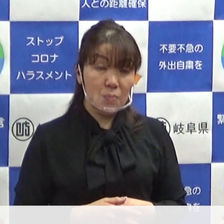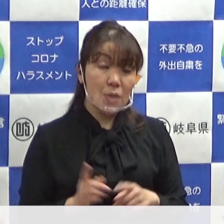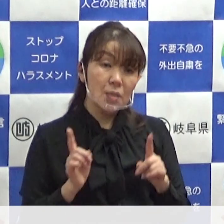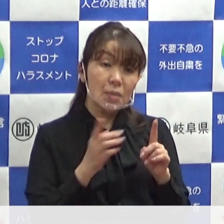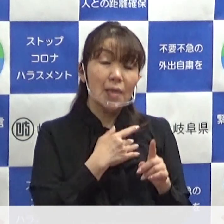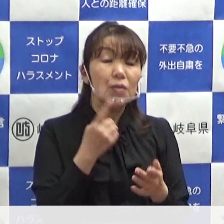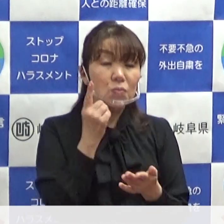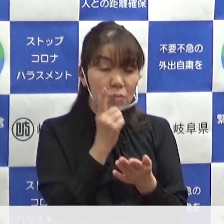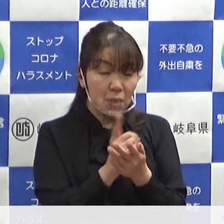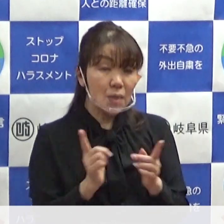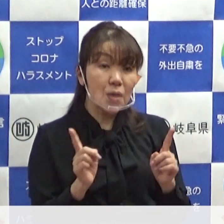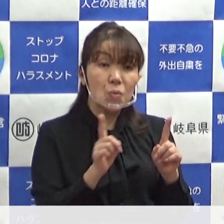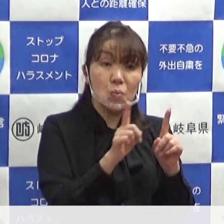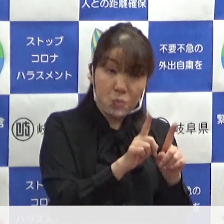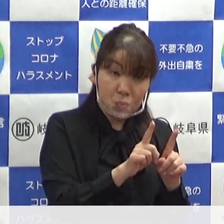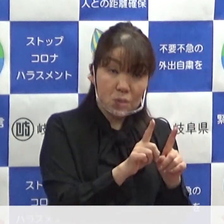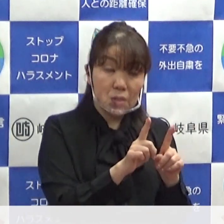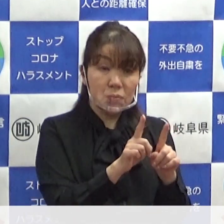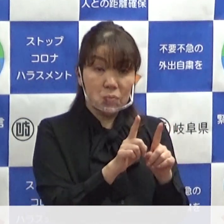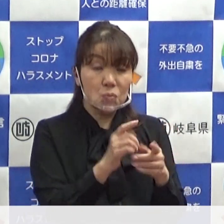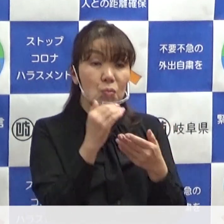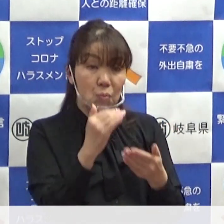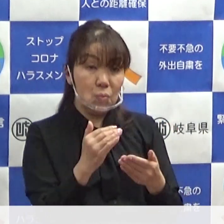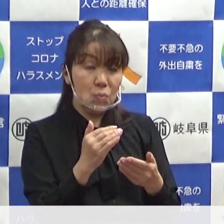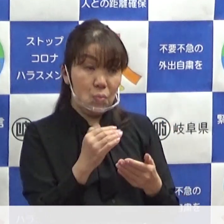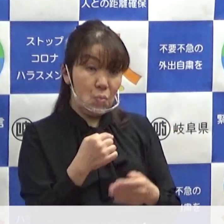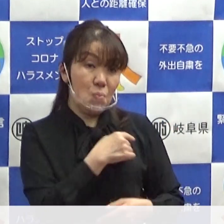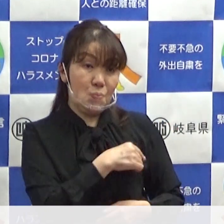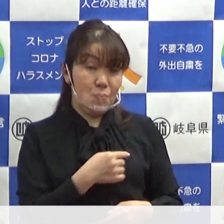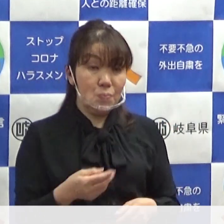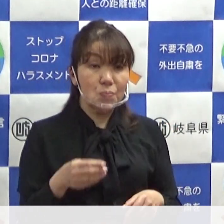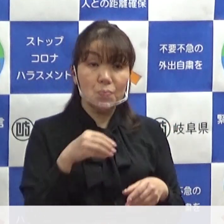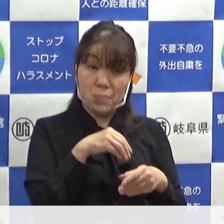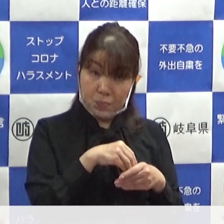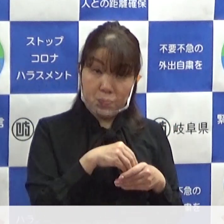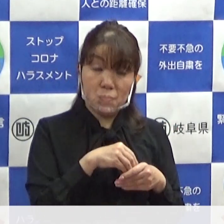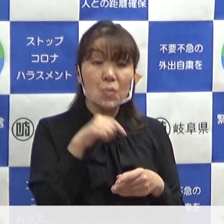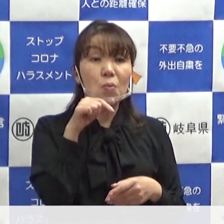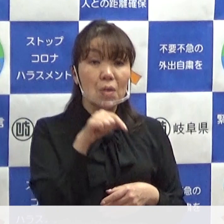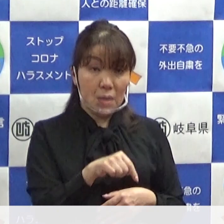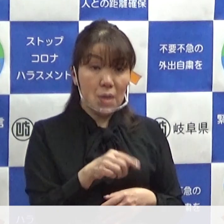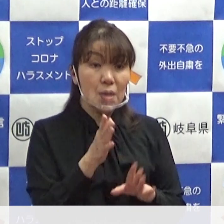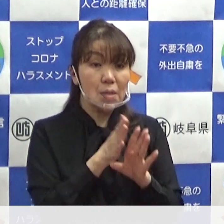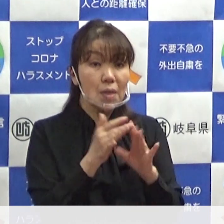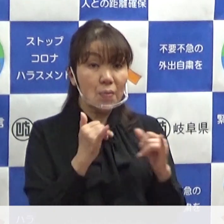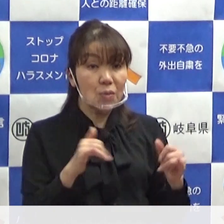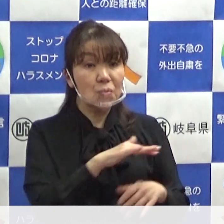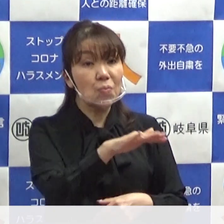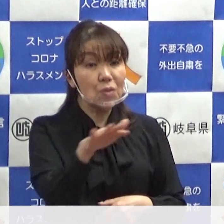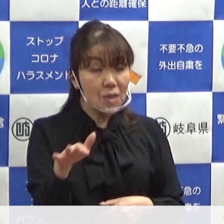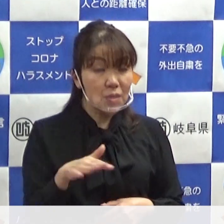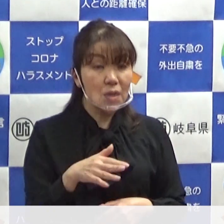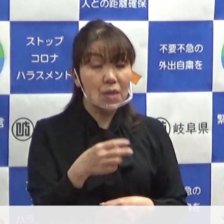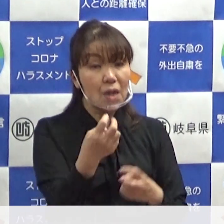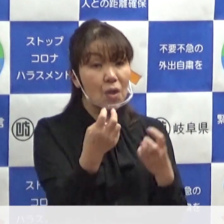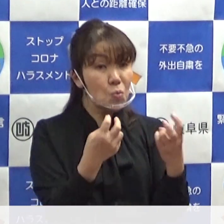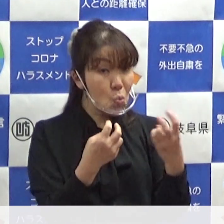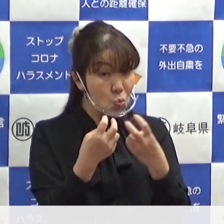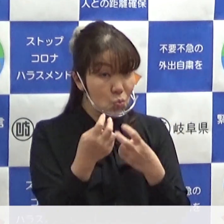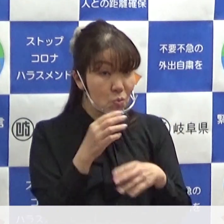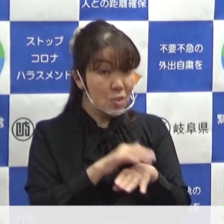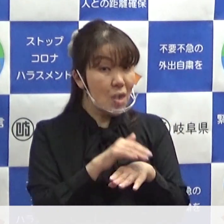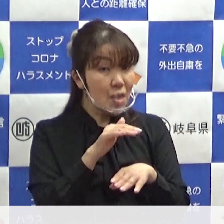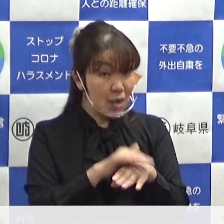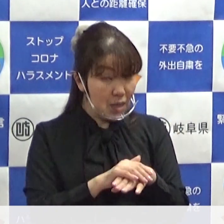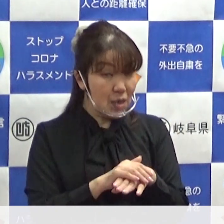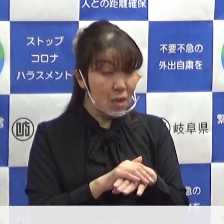っていくというかですね、まあ、そういうことを、まあ、こなげておるわけでありますが、まあ、それがその県民の皆さんからどういう